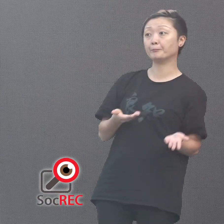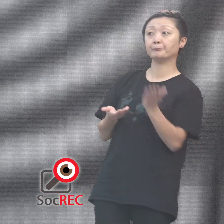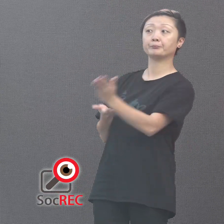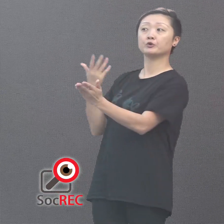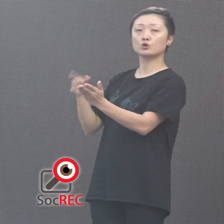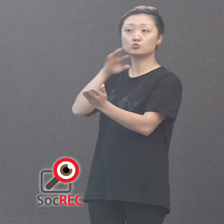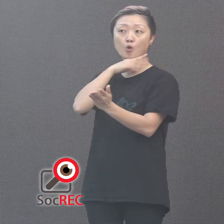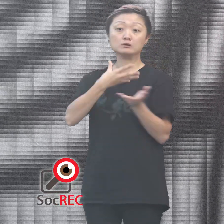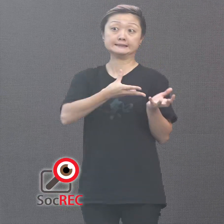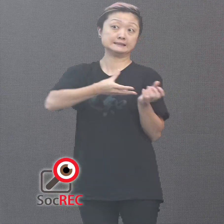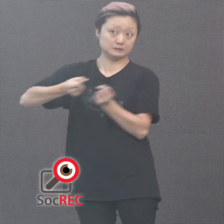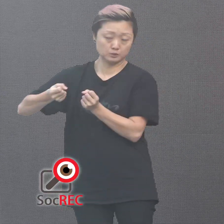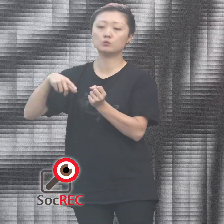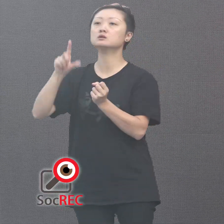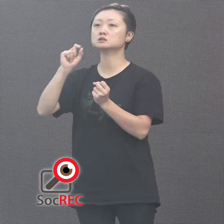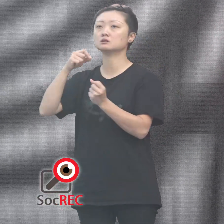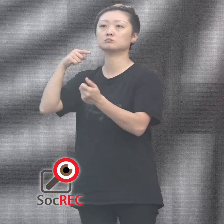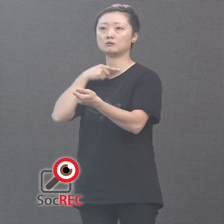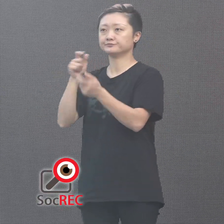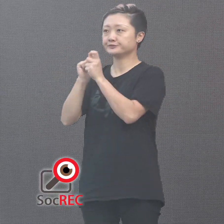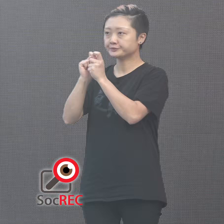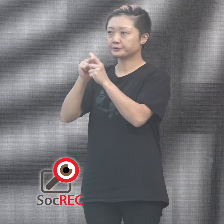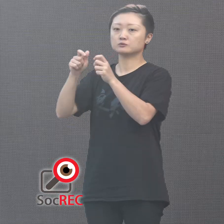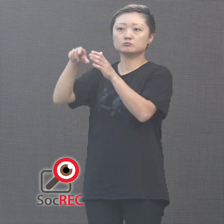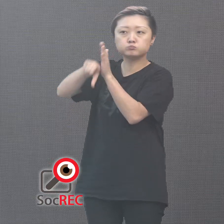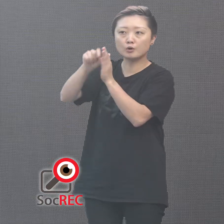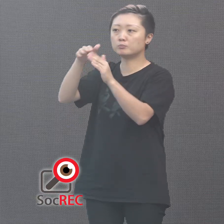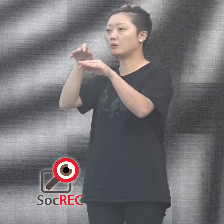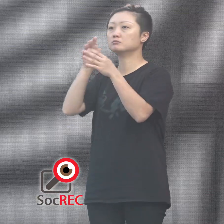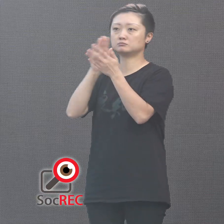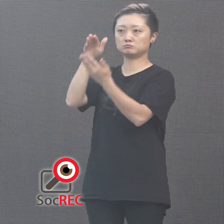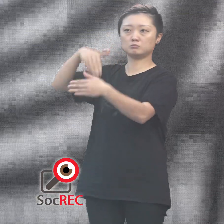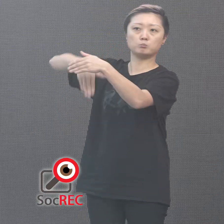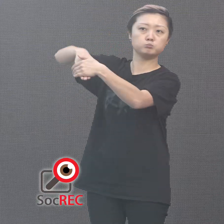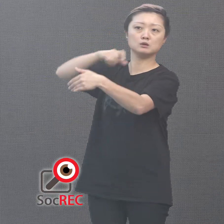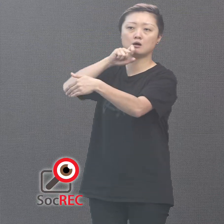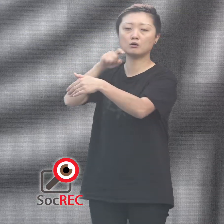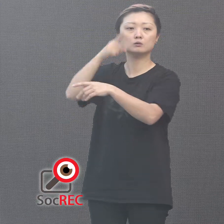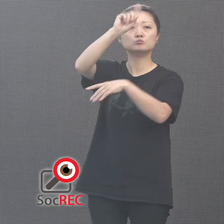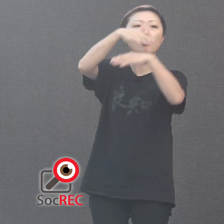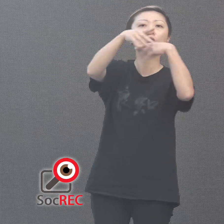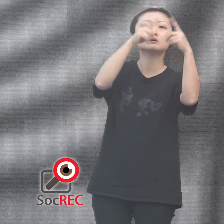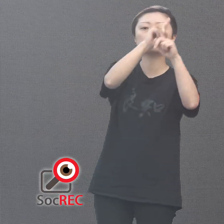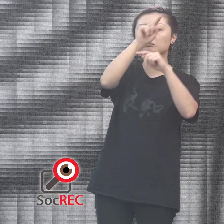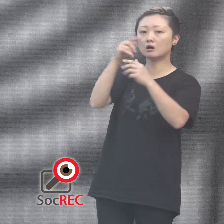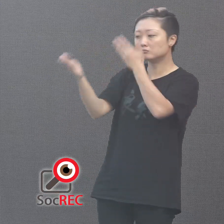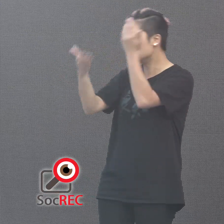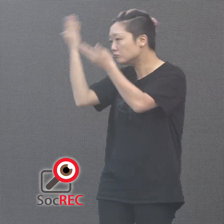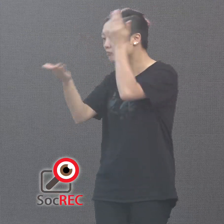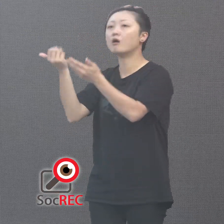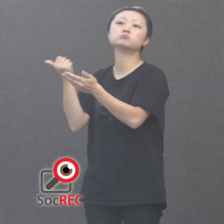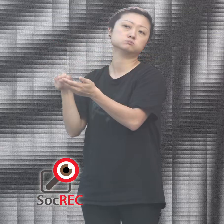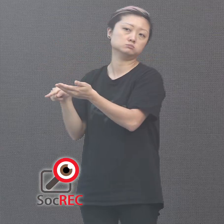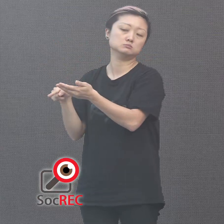一份報告嘅時候咧，咁亦都會將佢 read 咗喺聯合國嘅 database 嗰度咧，係俾世界各地嘅人去 access 去攞嚟 download 嘅。